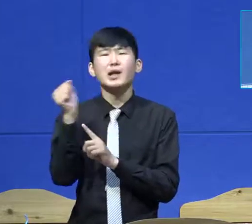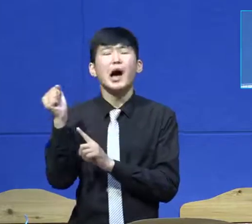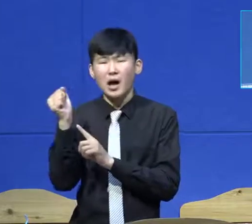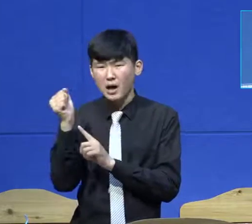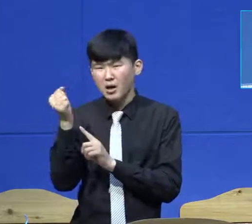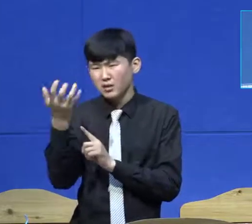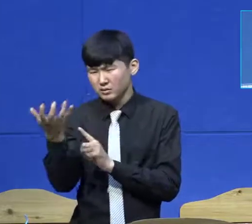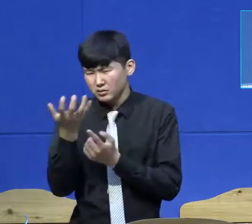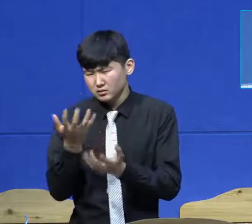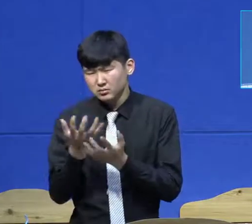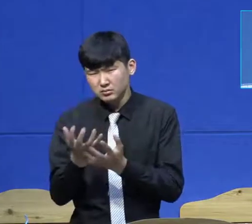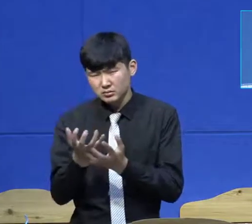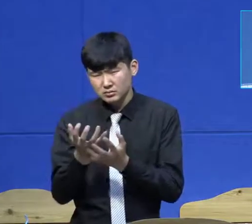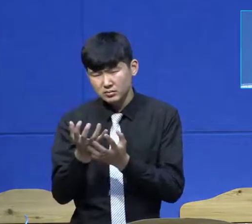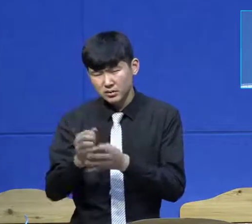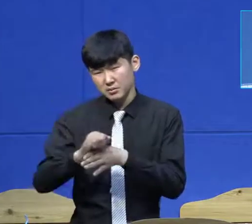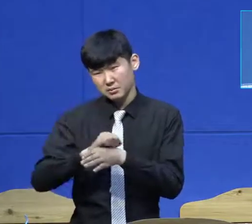олоо тэрийг агшааж бэлдээд